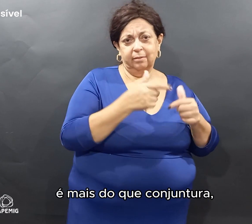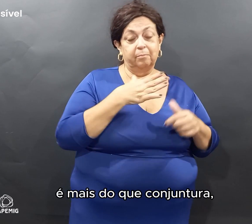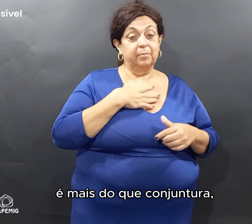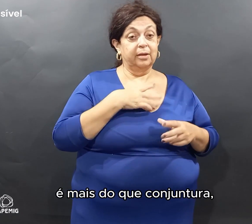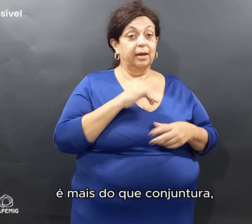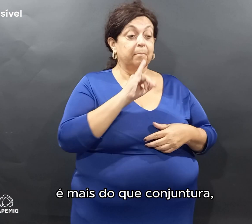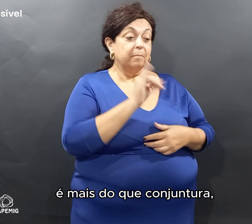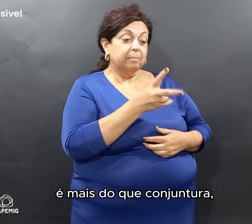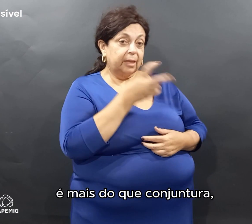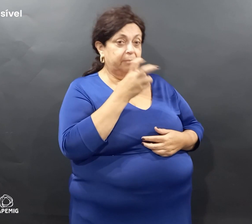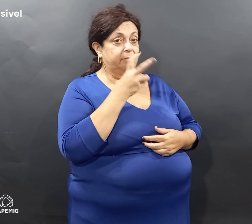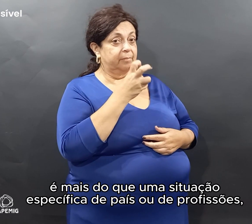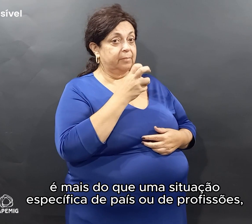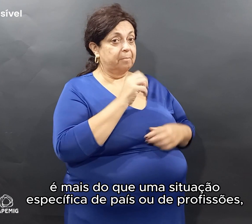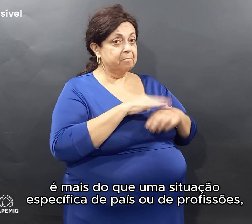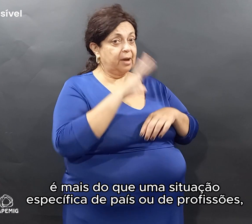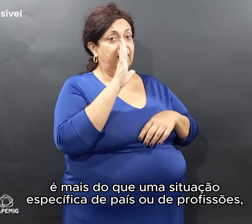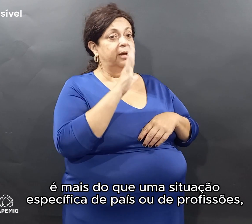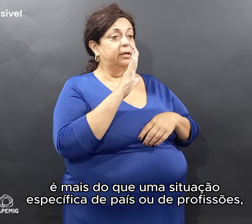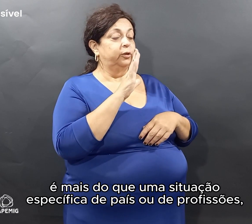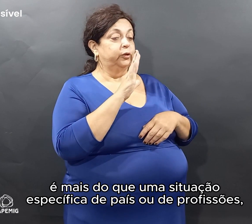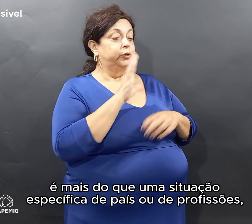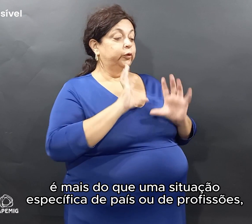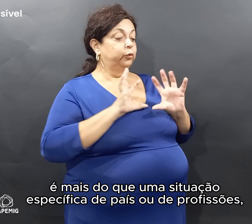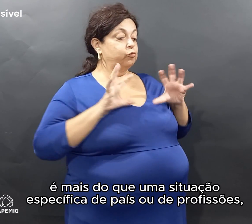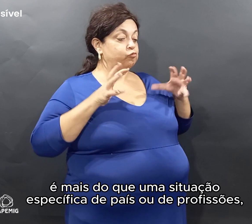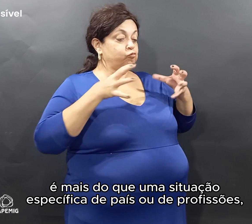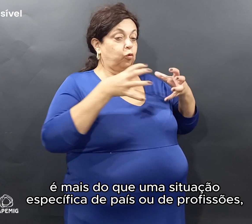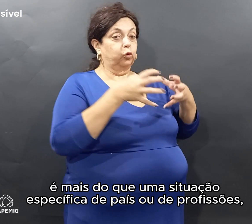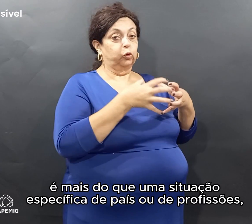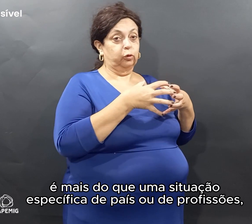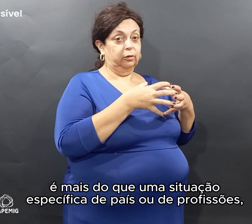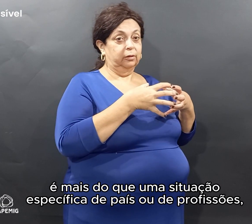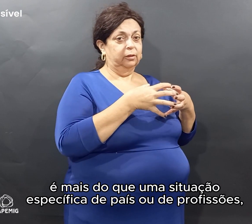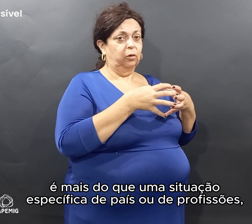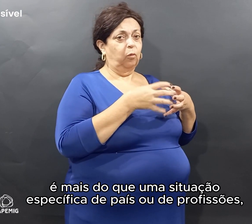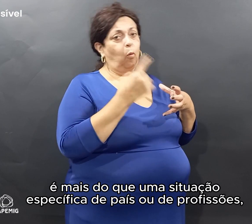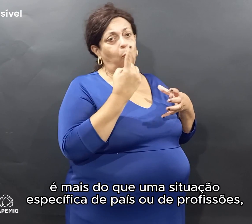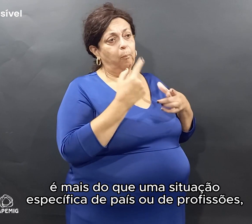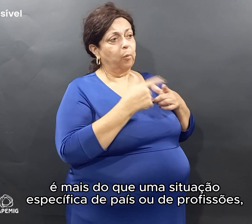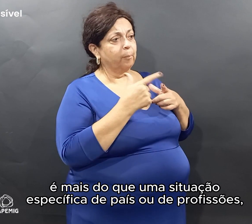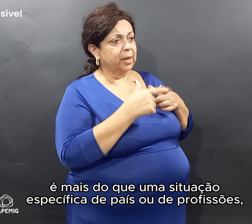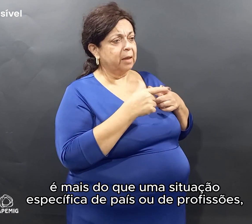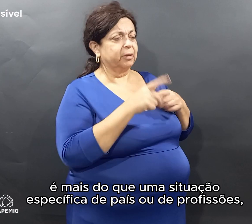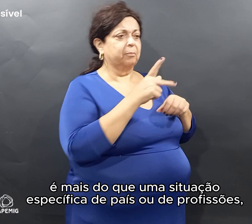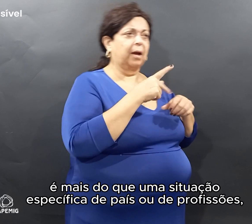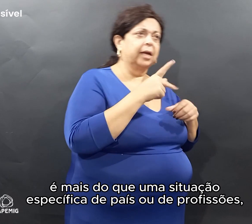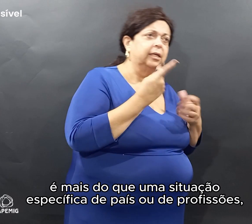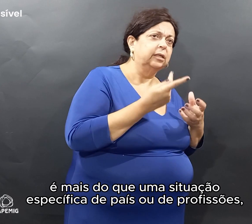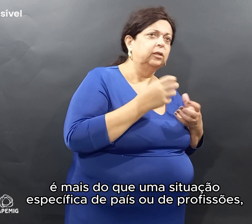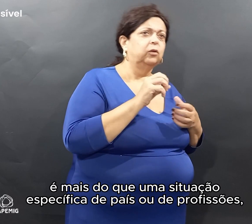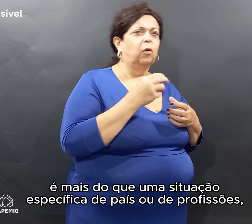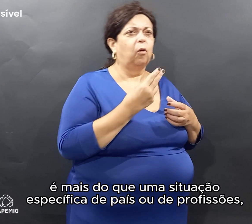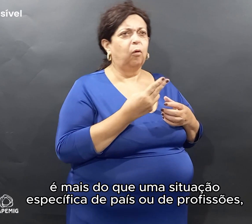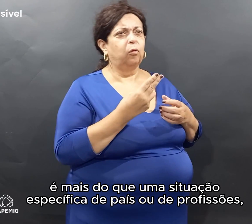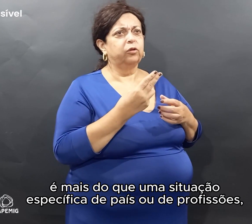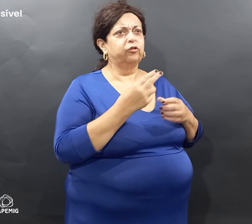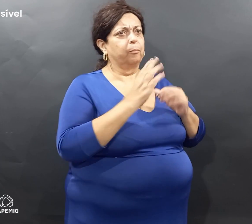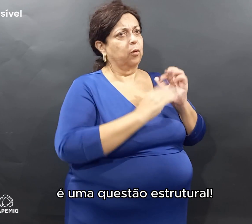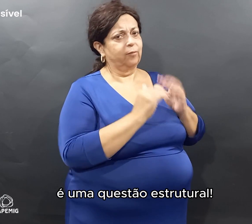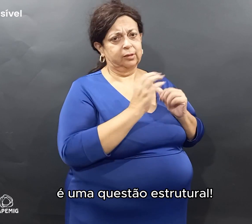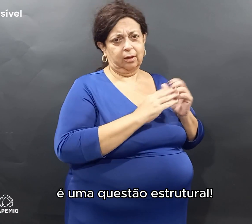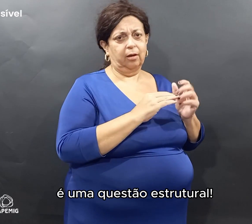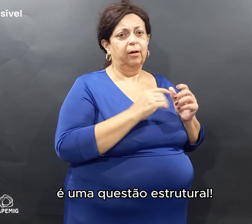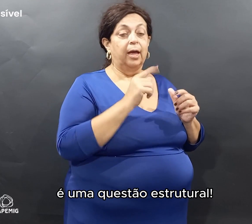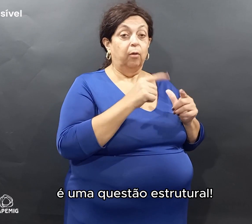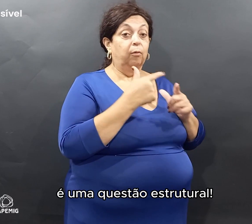é mais do que conjuntura, é mais do que uma situação específica de país ou de profissões.